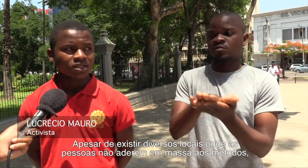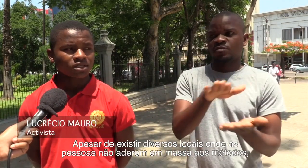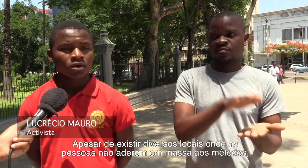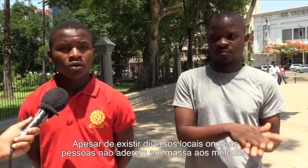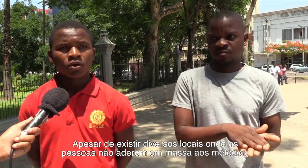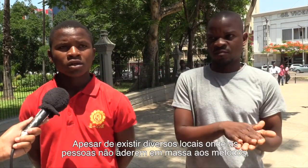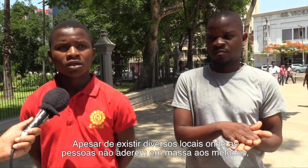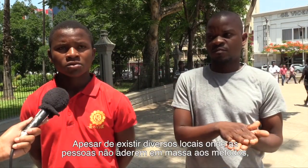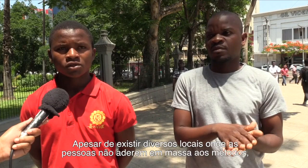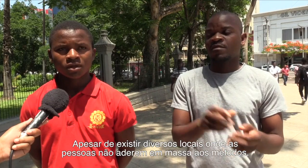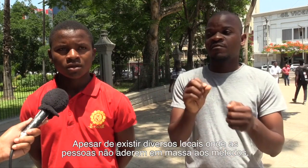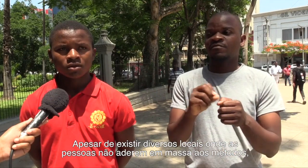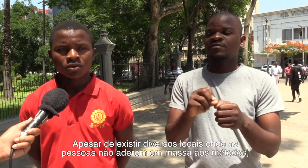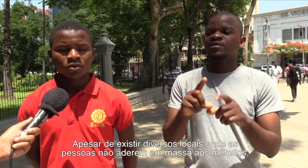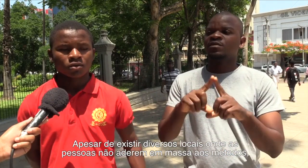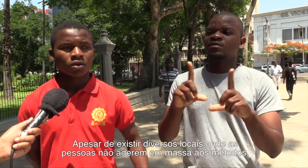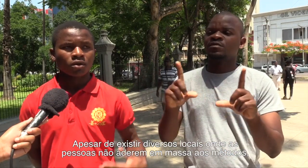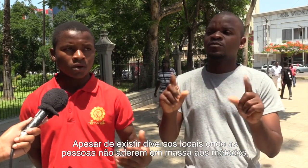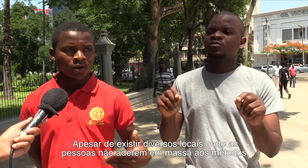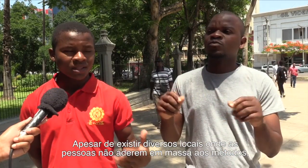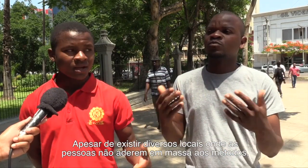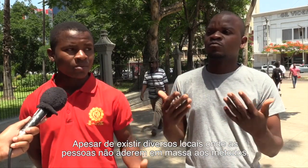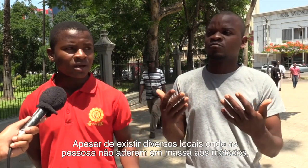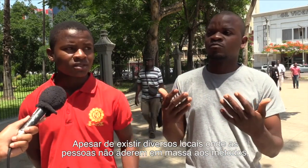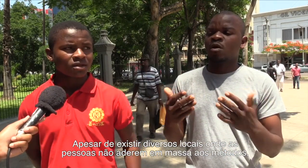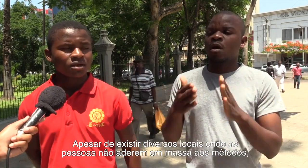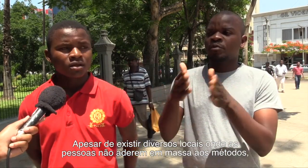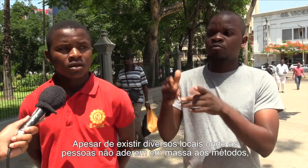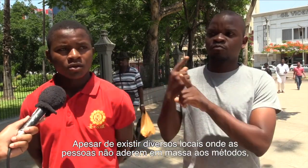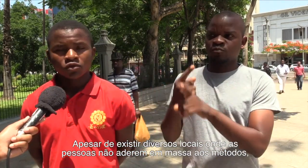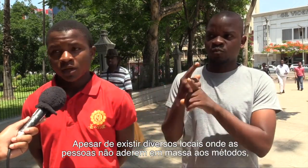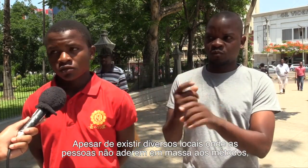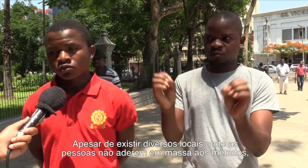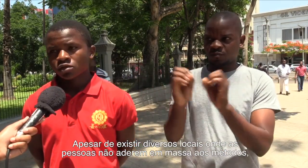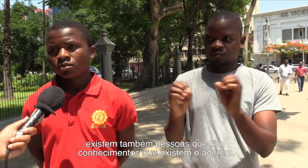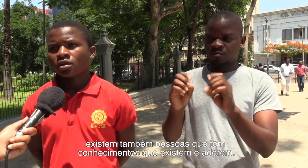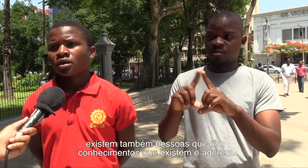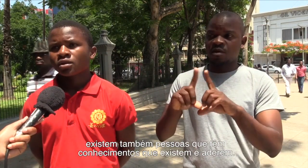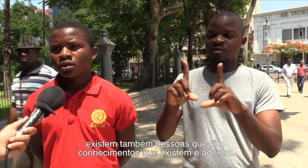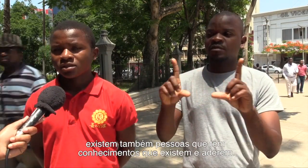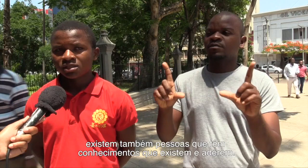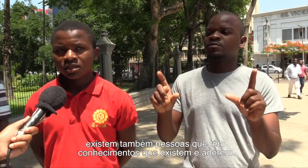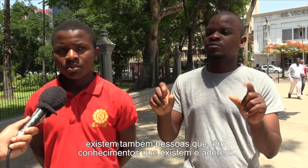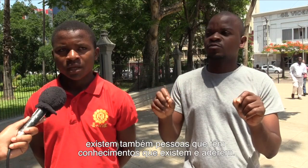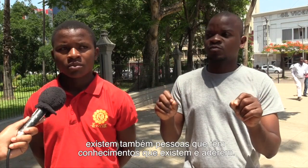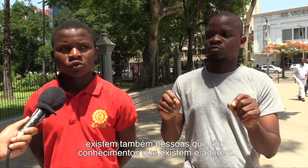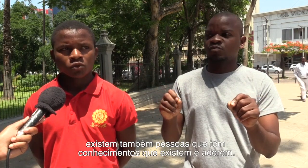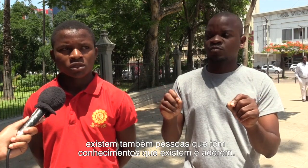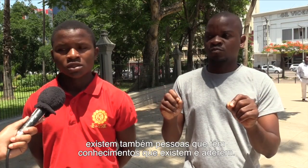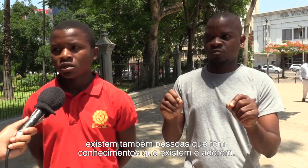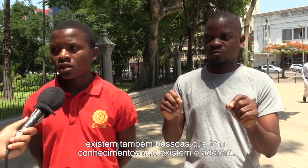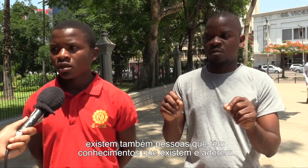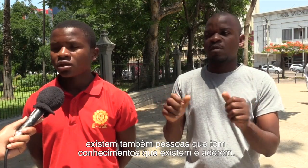ou lugares onde as pessoas não aderem massa aos métodos, existem também